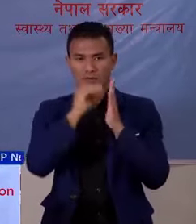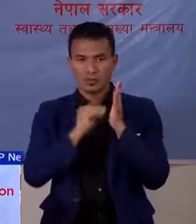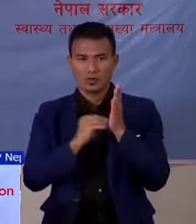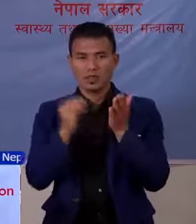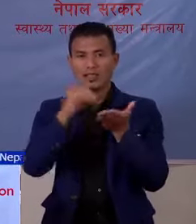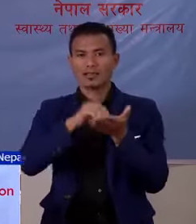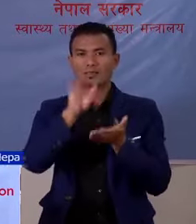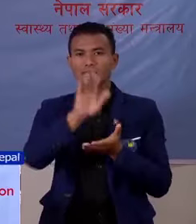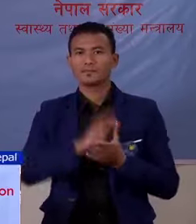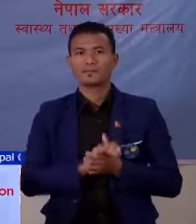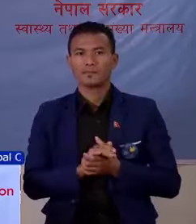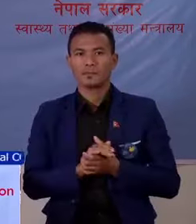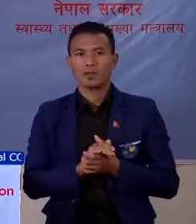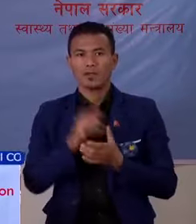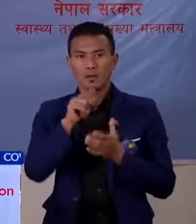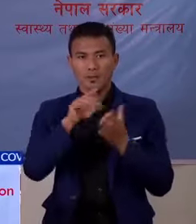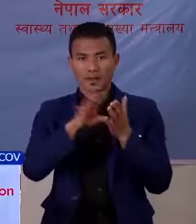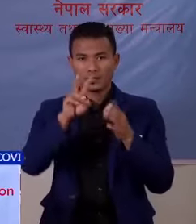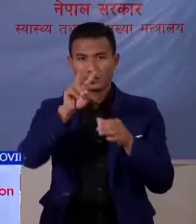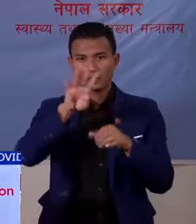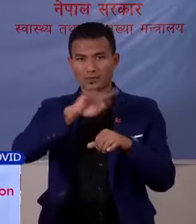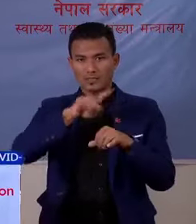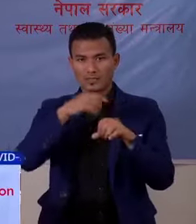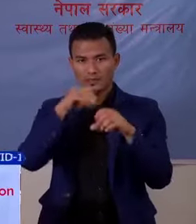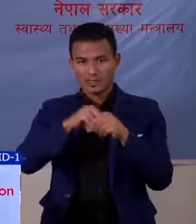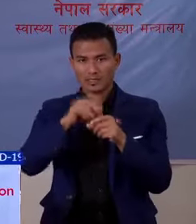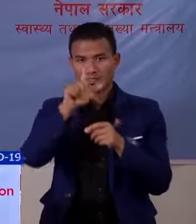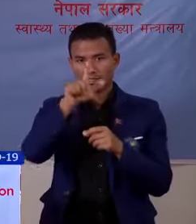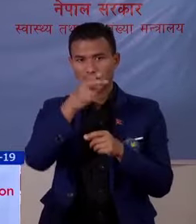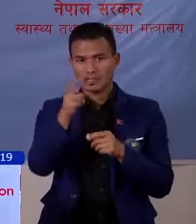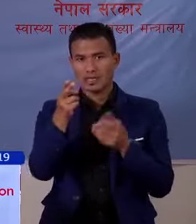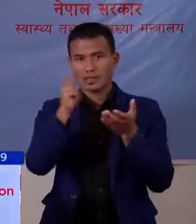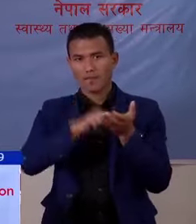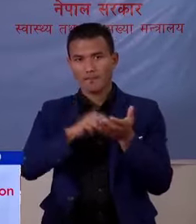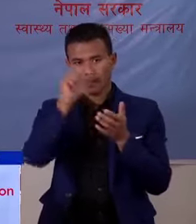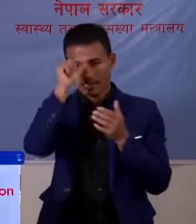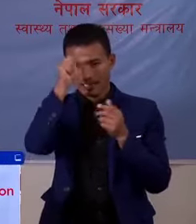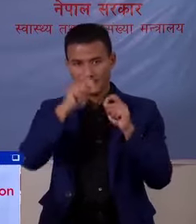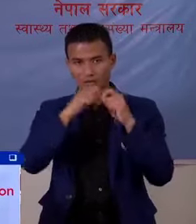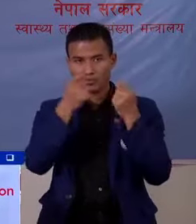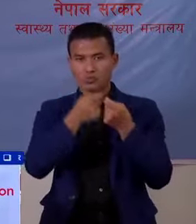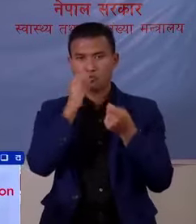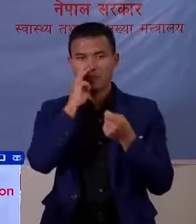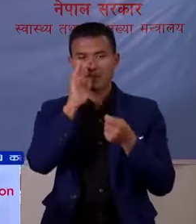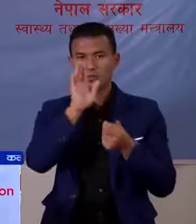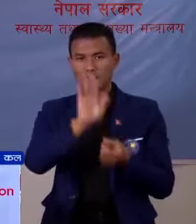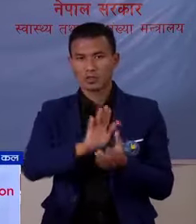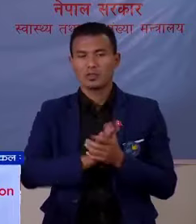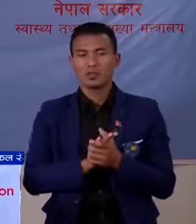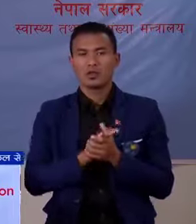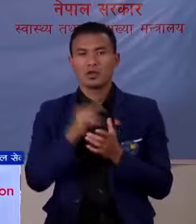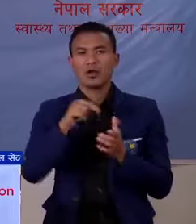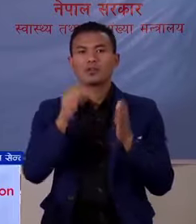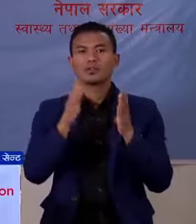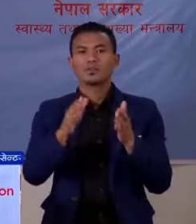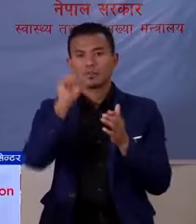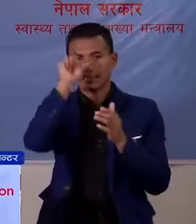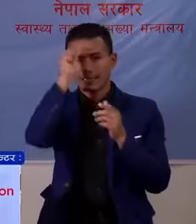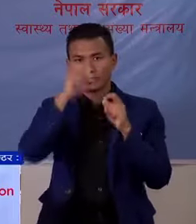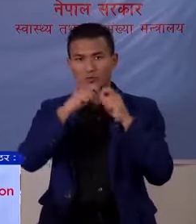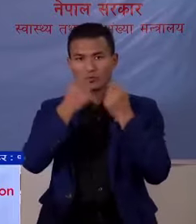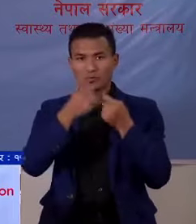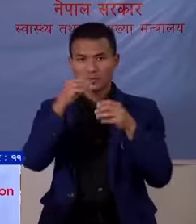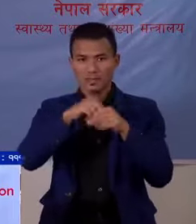छ, जसबाट गत 24 घण्टामा 7 थप रेड जोनमा पर्नुभएको छ। यसरी हालसम्म रेड जोनमा